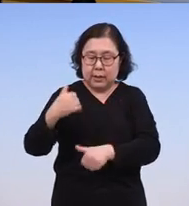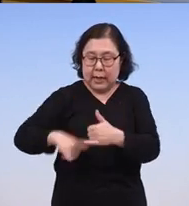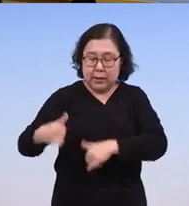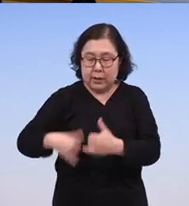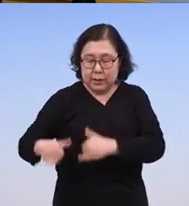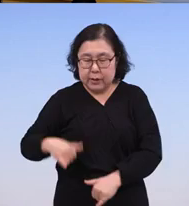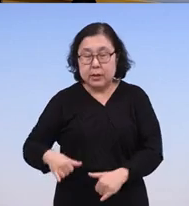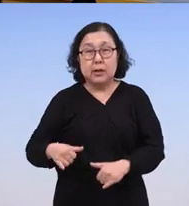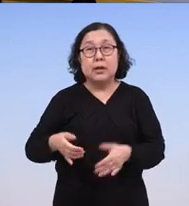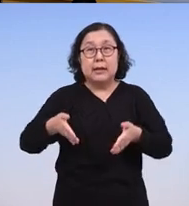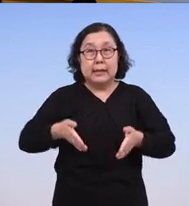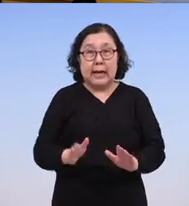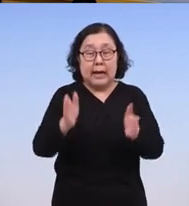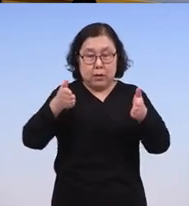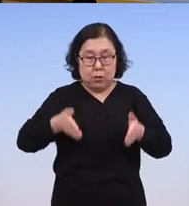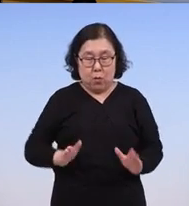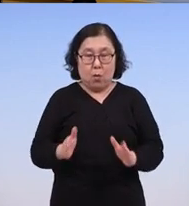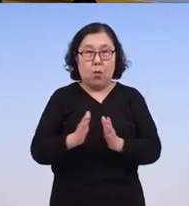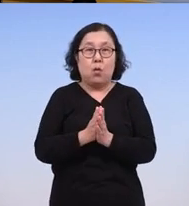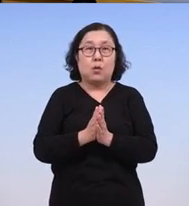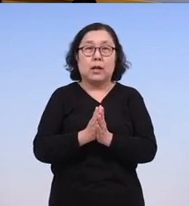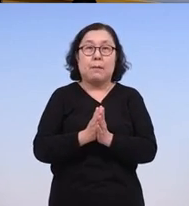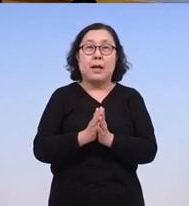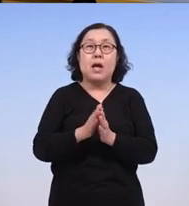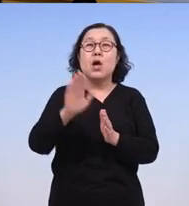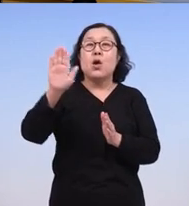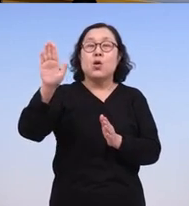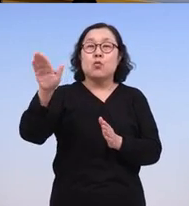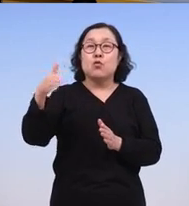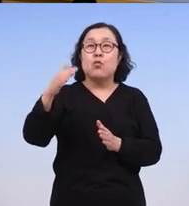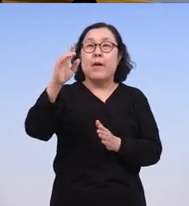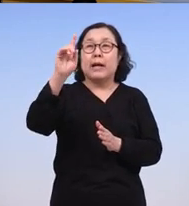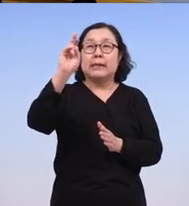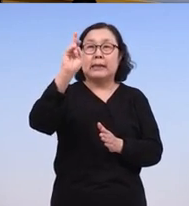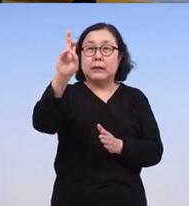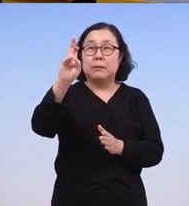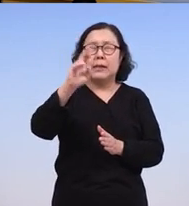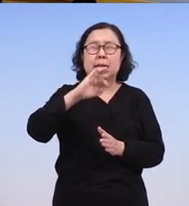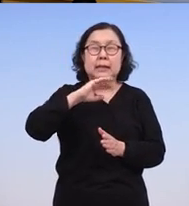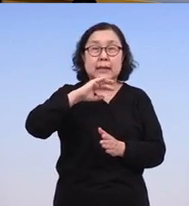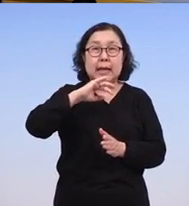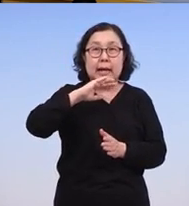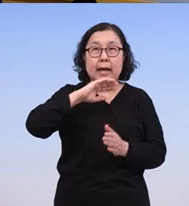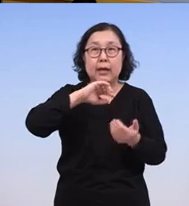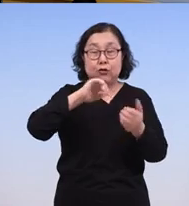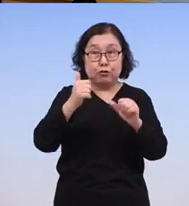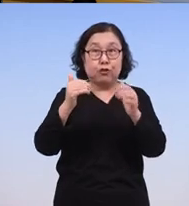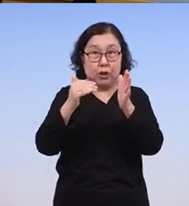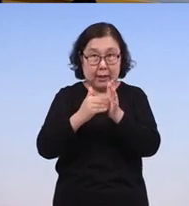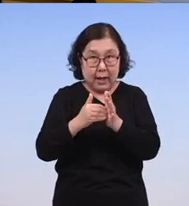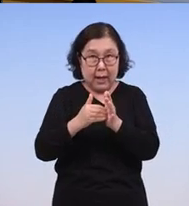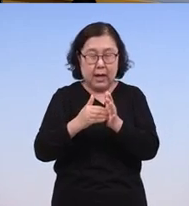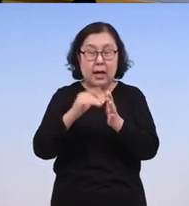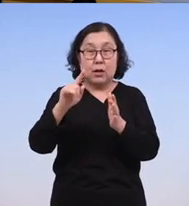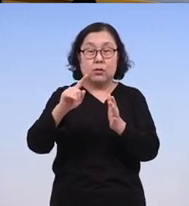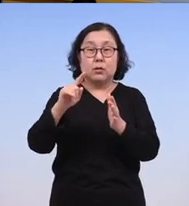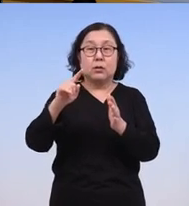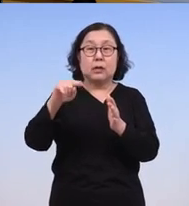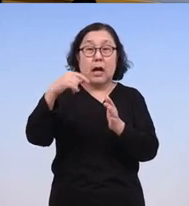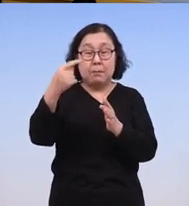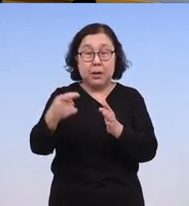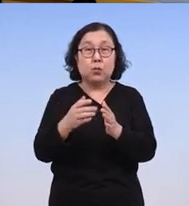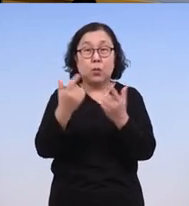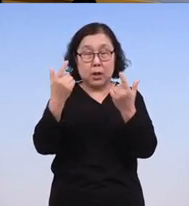그는 912세를 살고 죽었더라. 이 패턴, 낳았고 낳았으며 죽었더라, 이 패턴이 바로 그 다음 9절에도